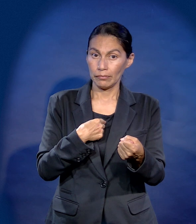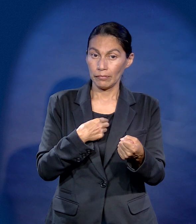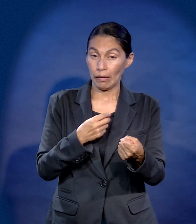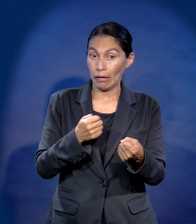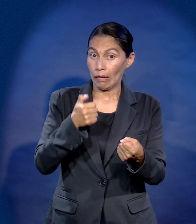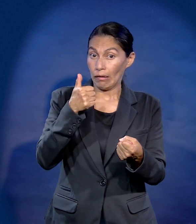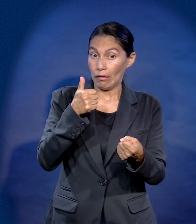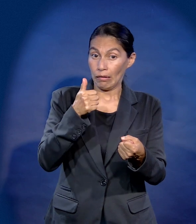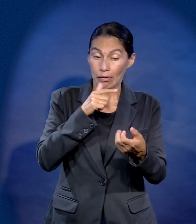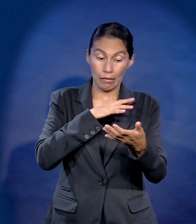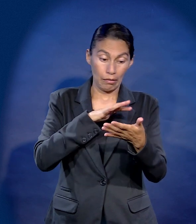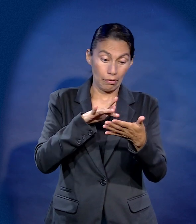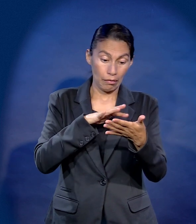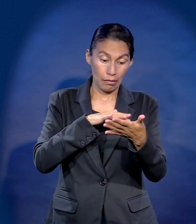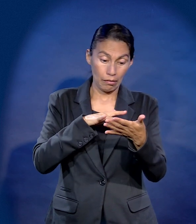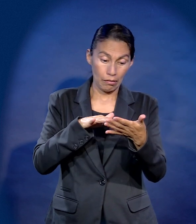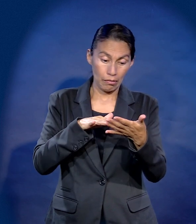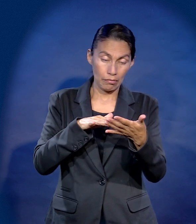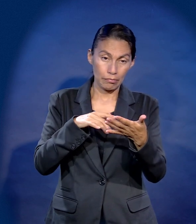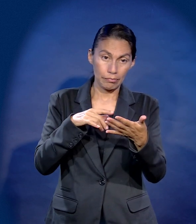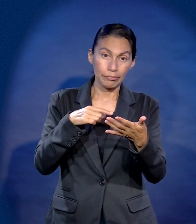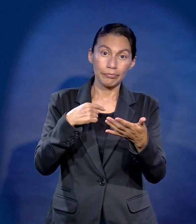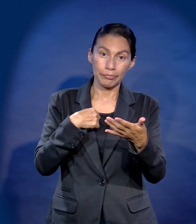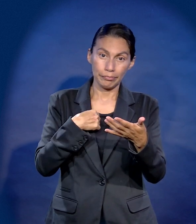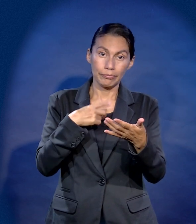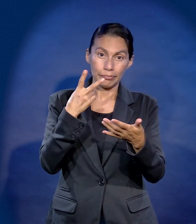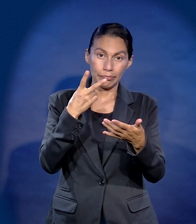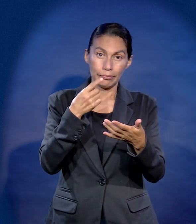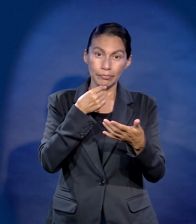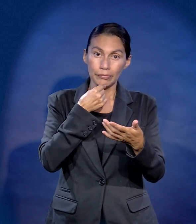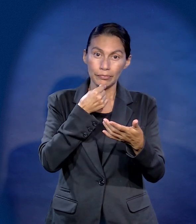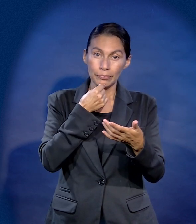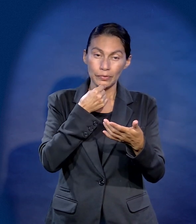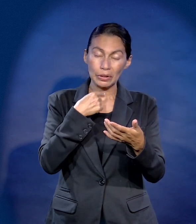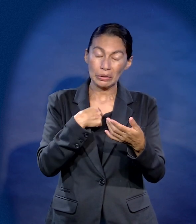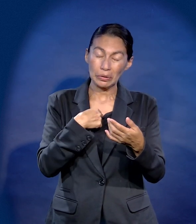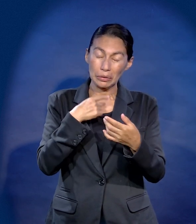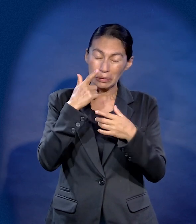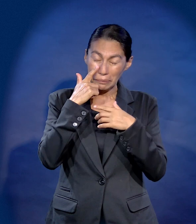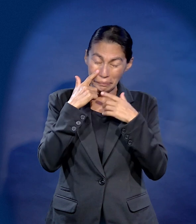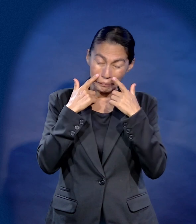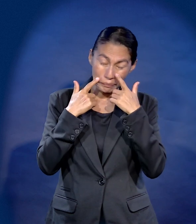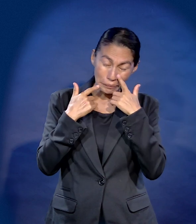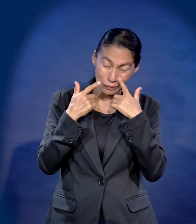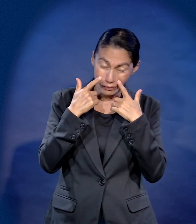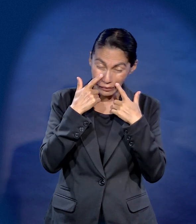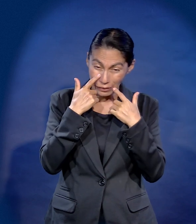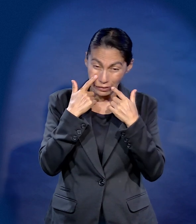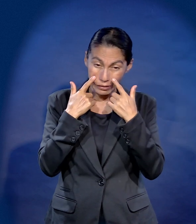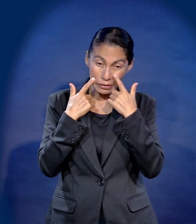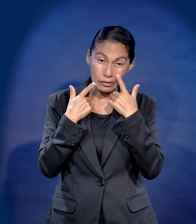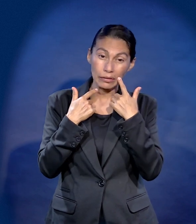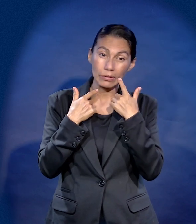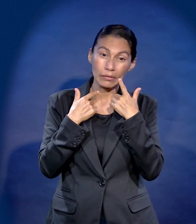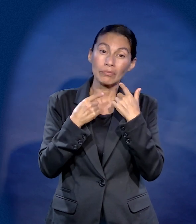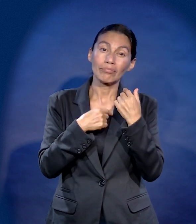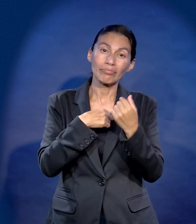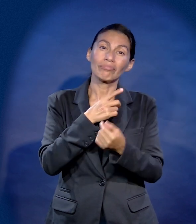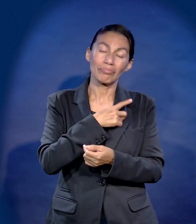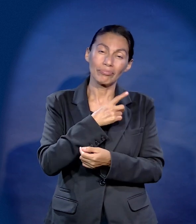Y tengo que confesar que la primera vez que yo leí esta historia, ya tenía a mis dos niños y yo me puse a